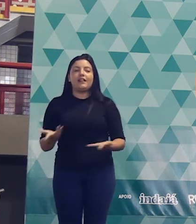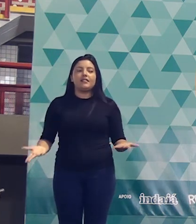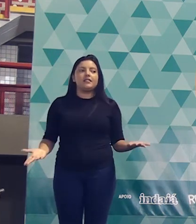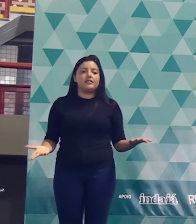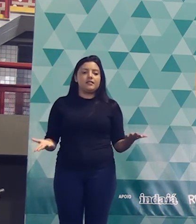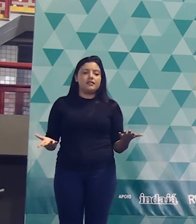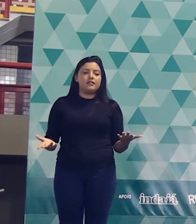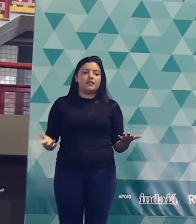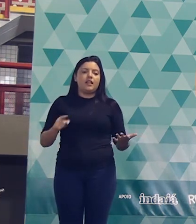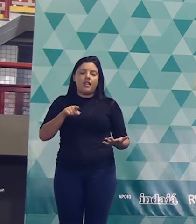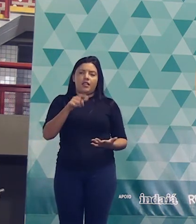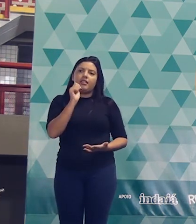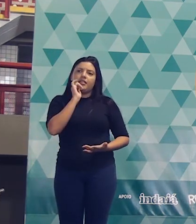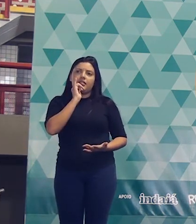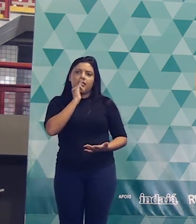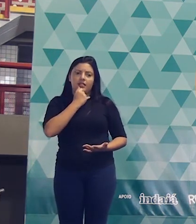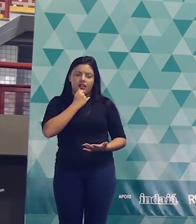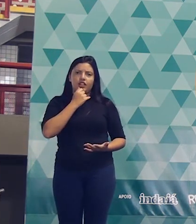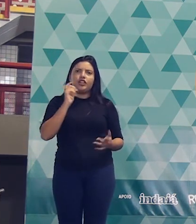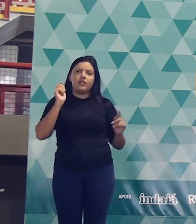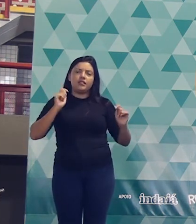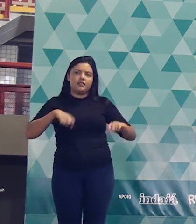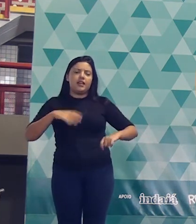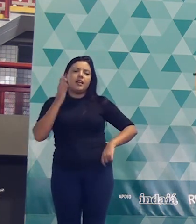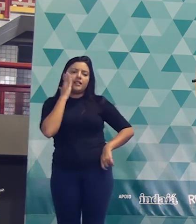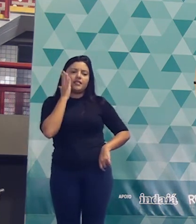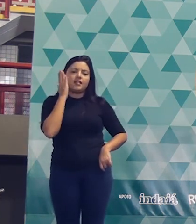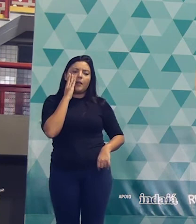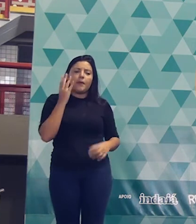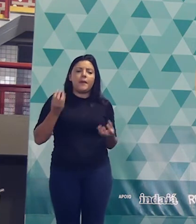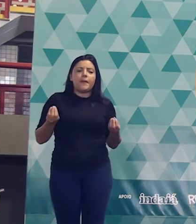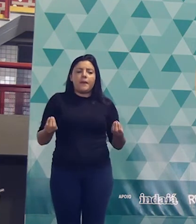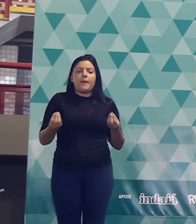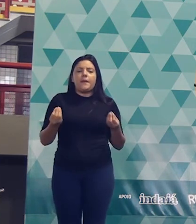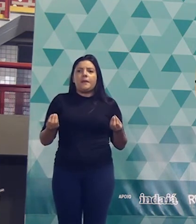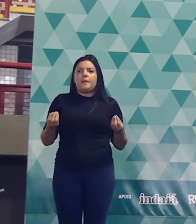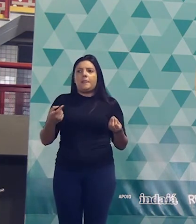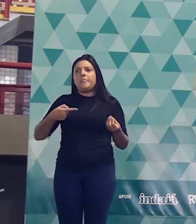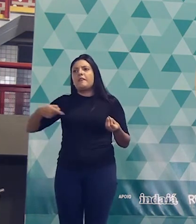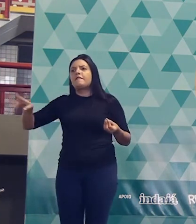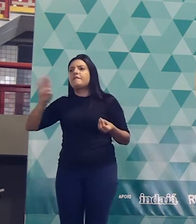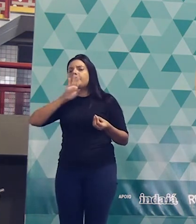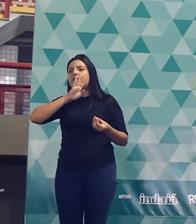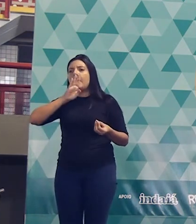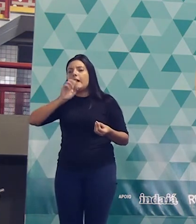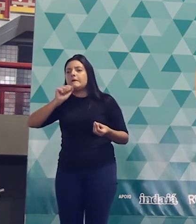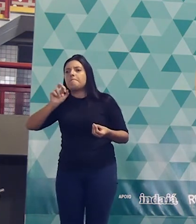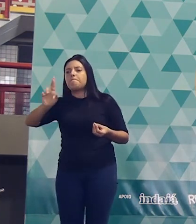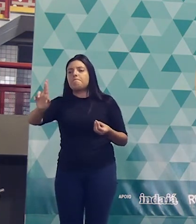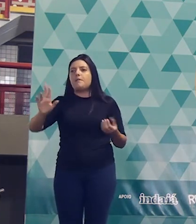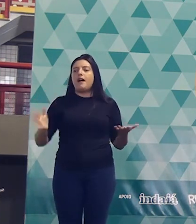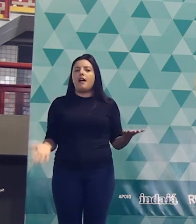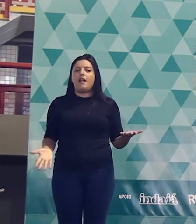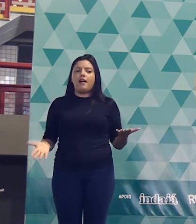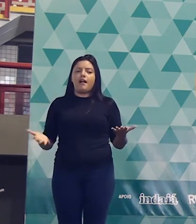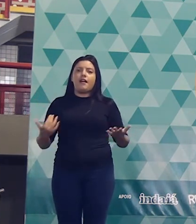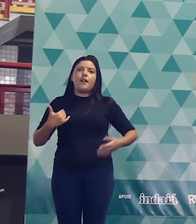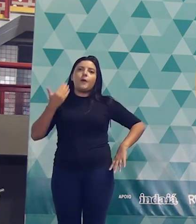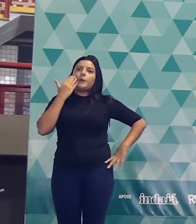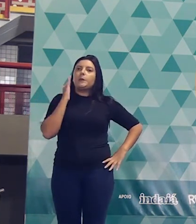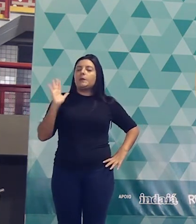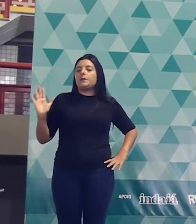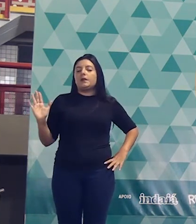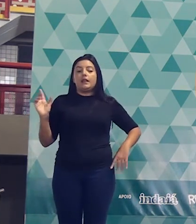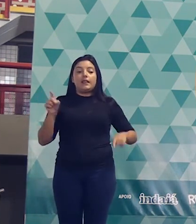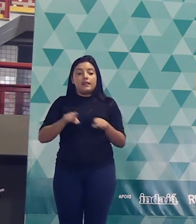Ela está muito triste. Isso dá para inferir. Agora, o que a levou a um bar para tomar absinto? Aí eu não sei. Nem